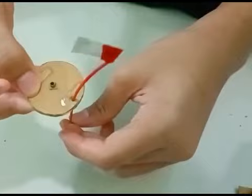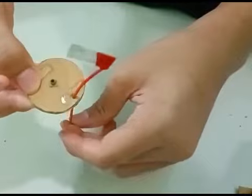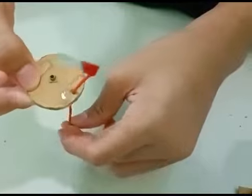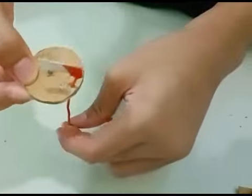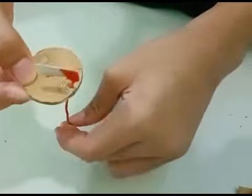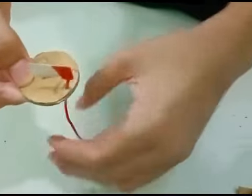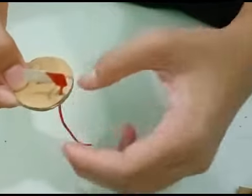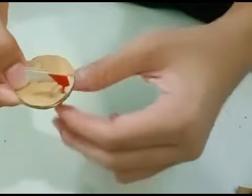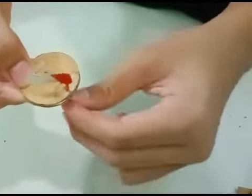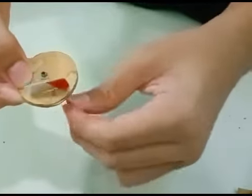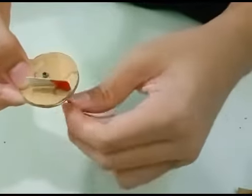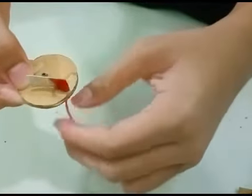DC motor kita.